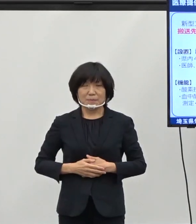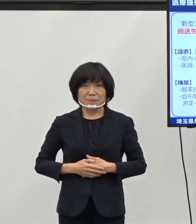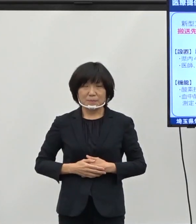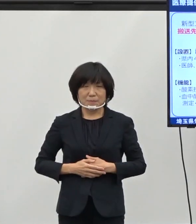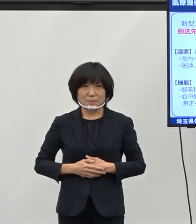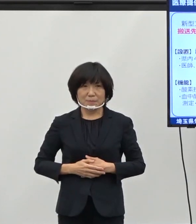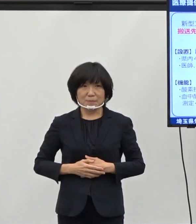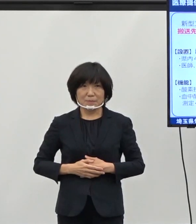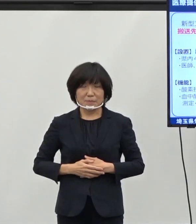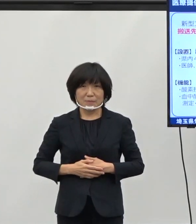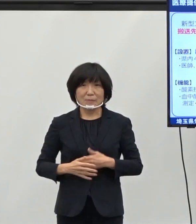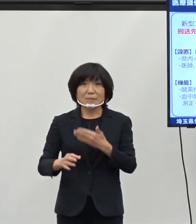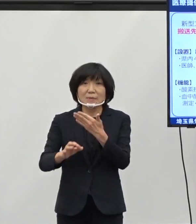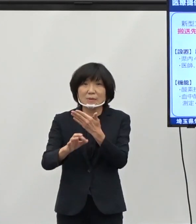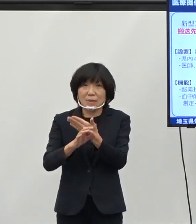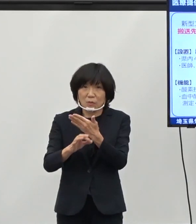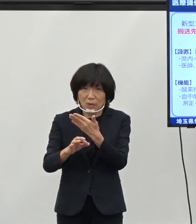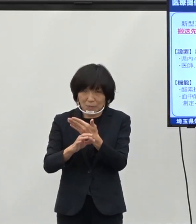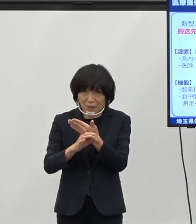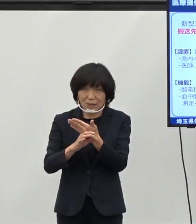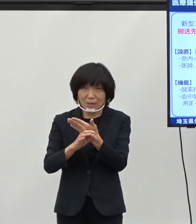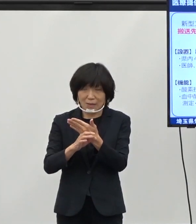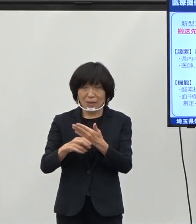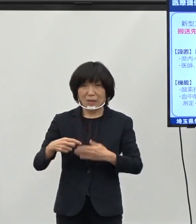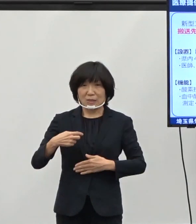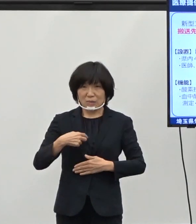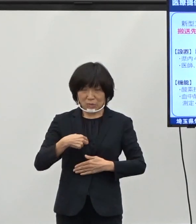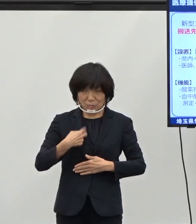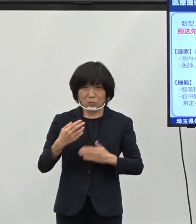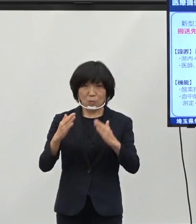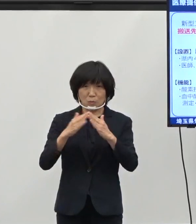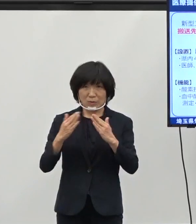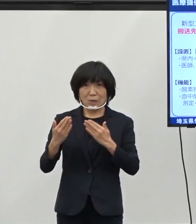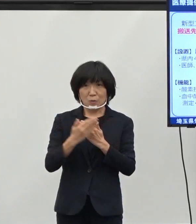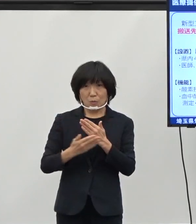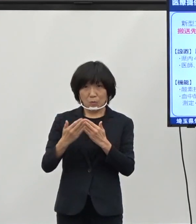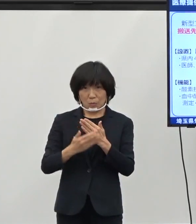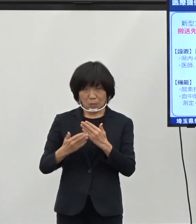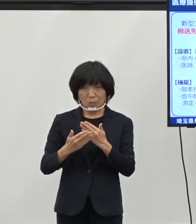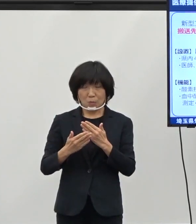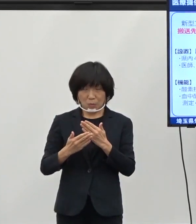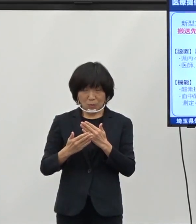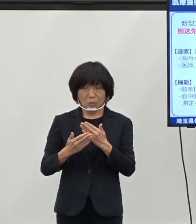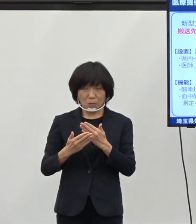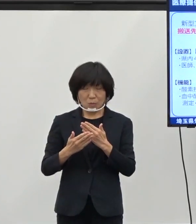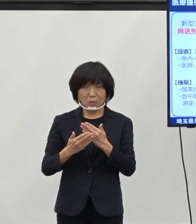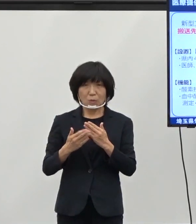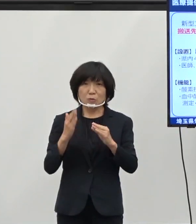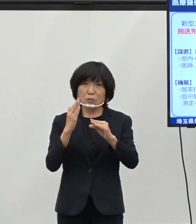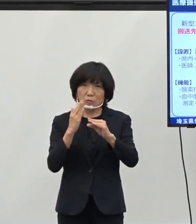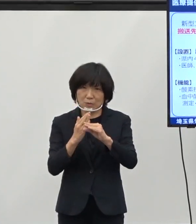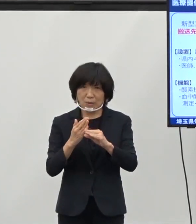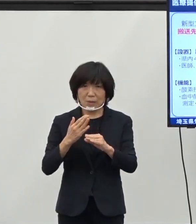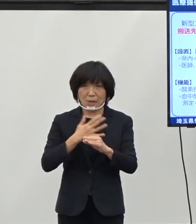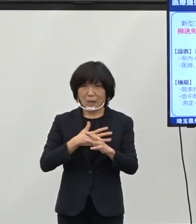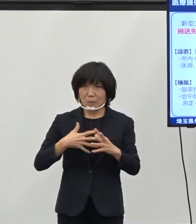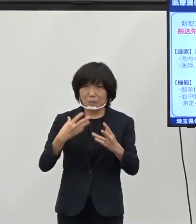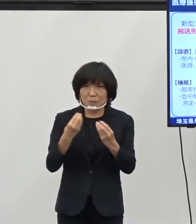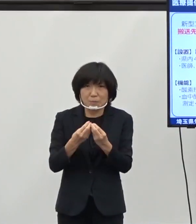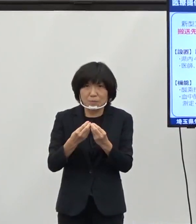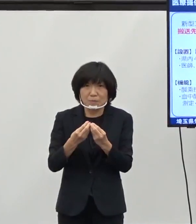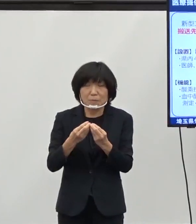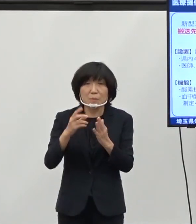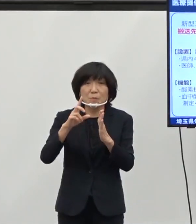説明します。例えばですけれども、自宅で療養者の場合で、症状が悪化した場合ではあったと